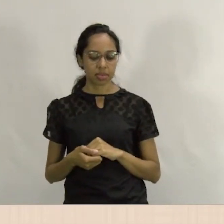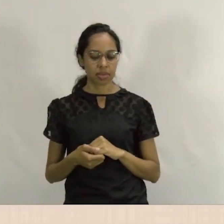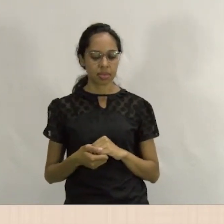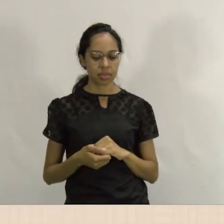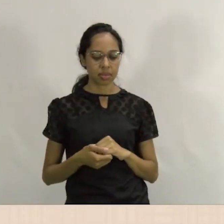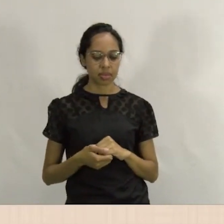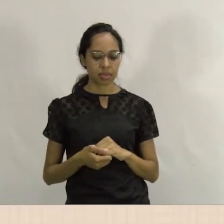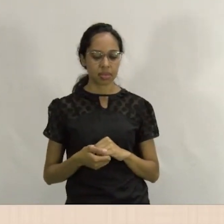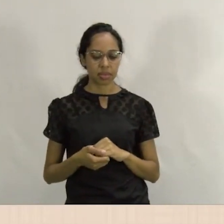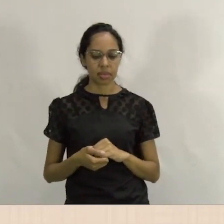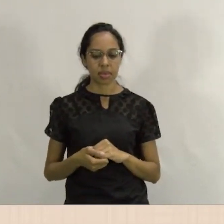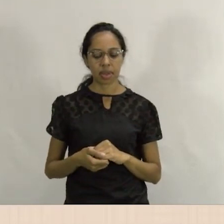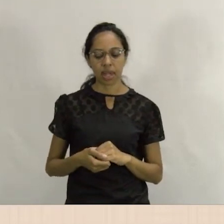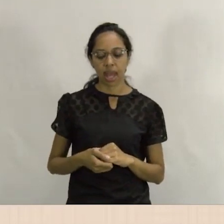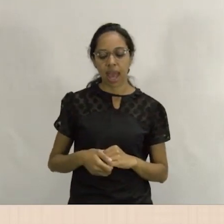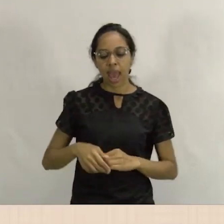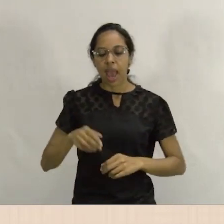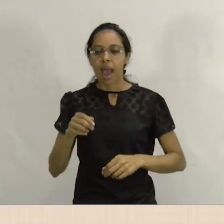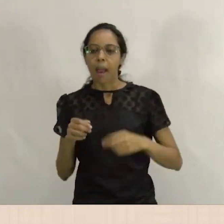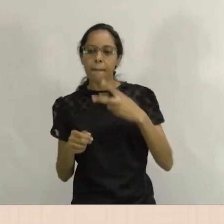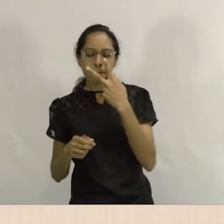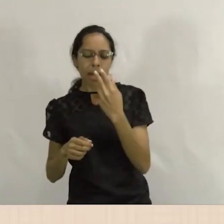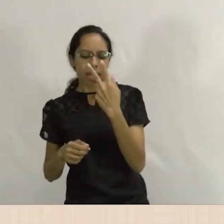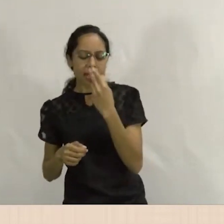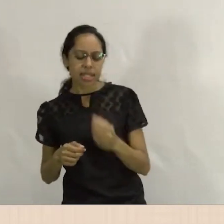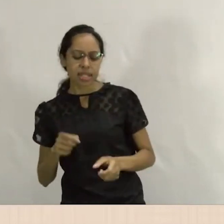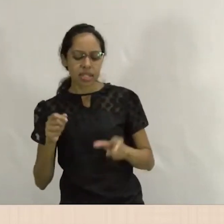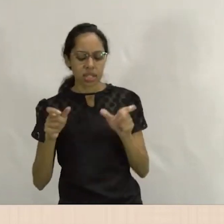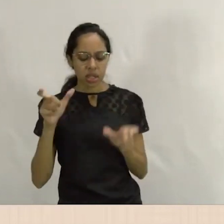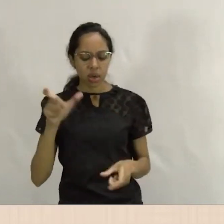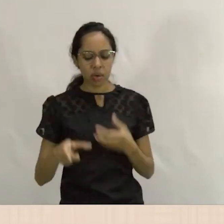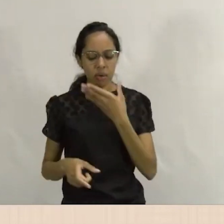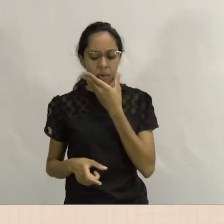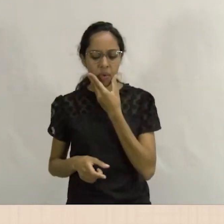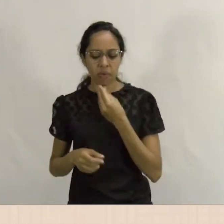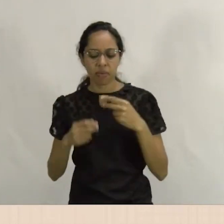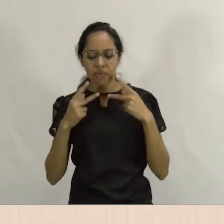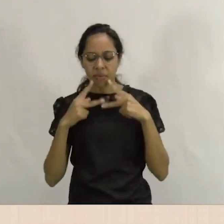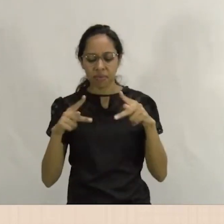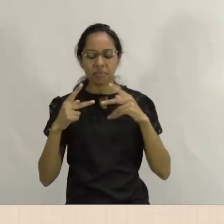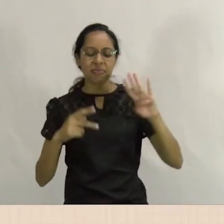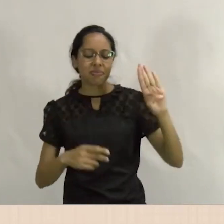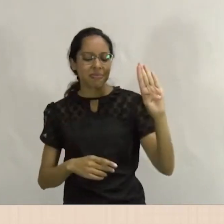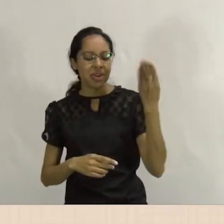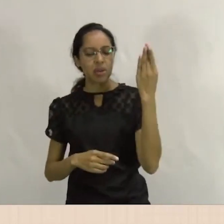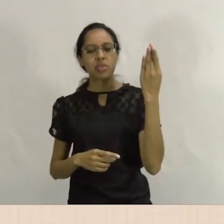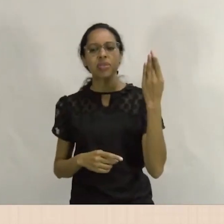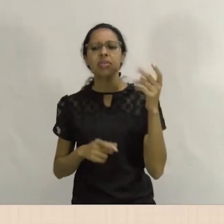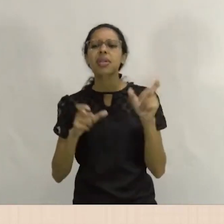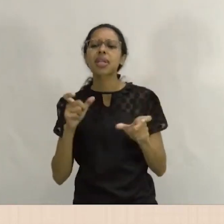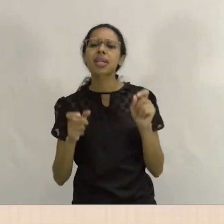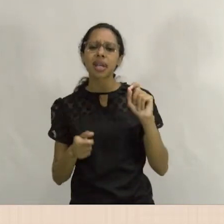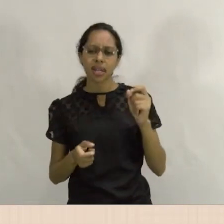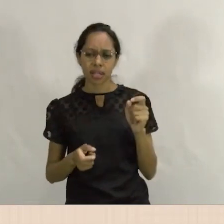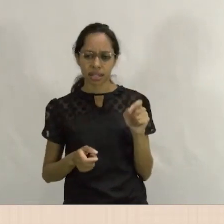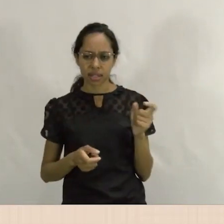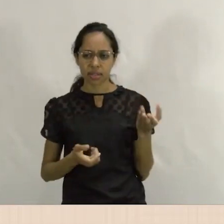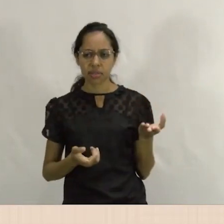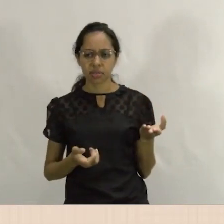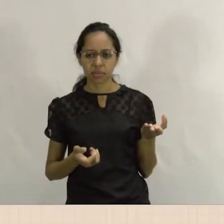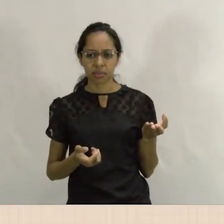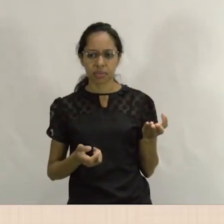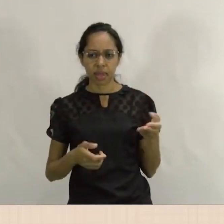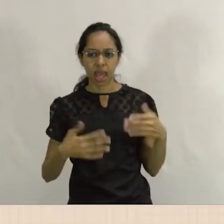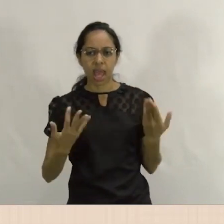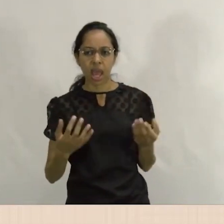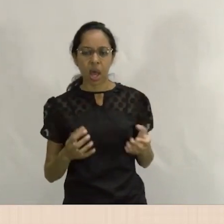para falsos mestres. Quem são os falsos mestres? Que não cuidam em